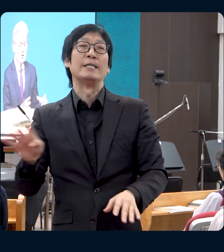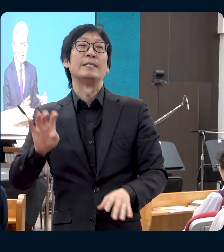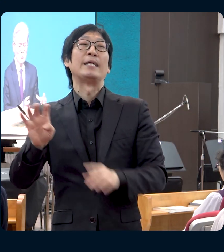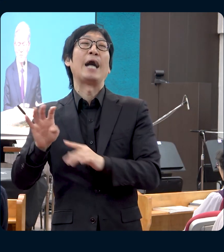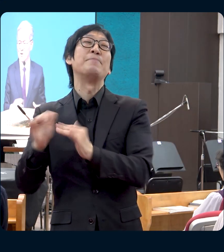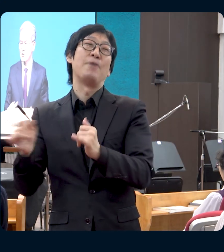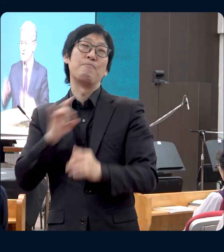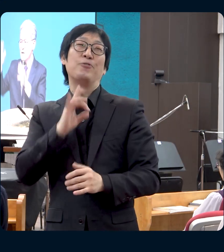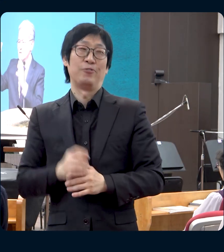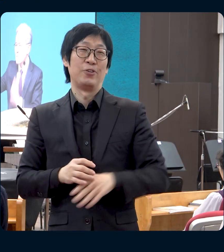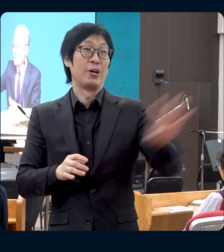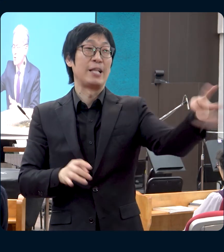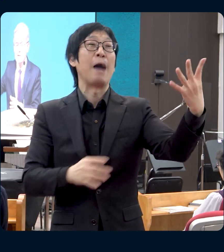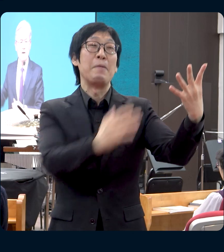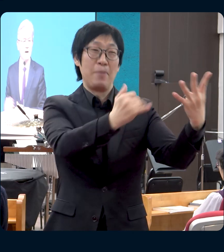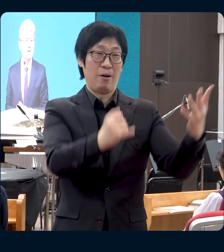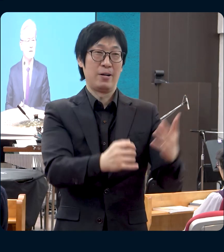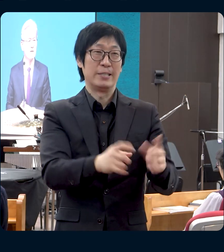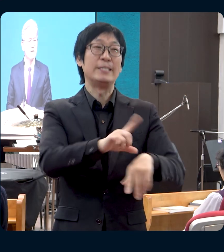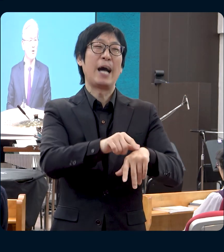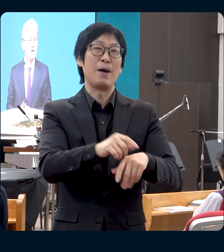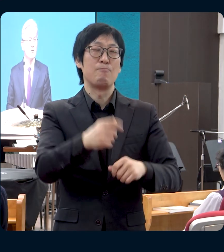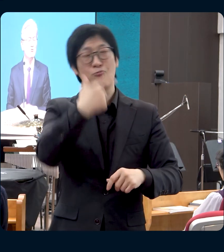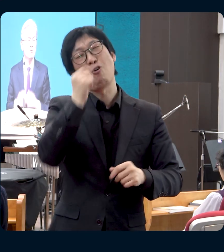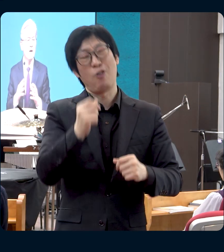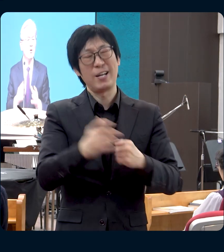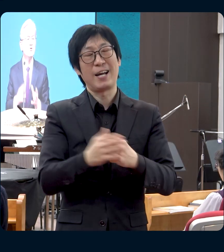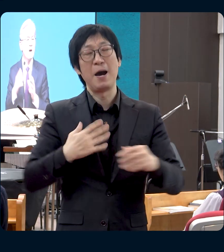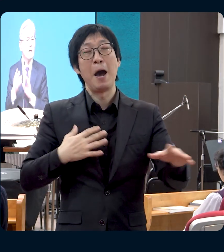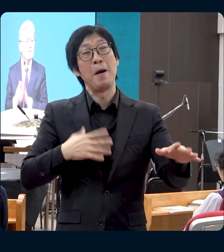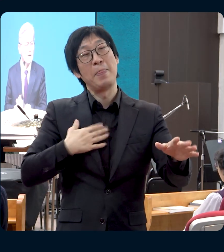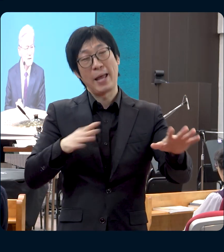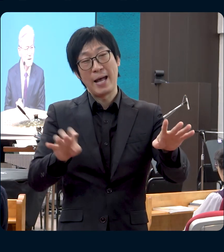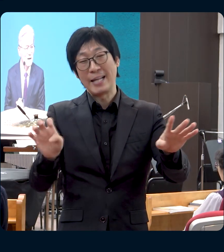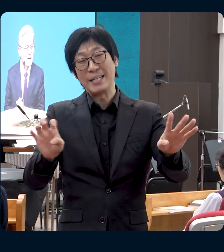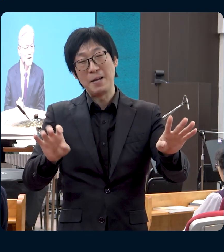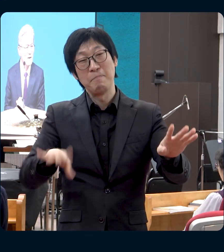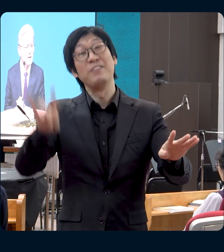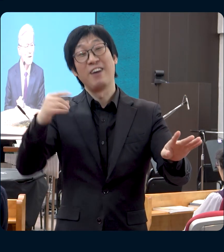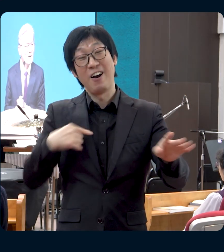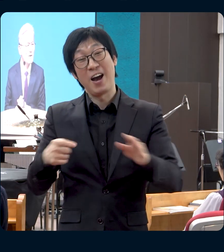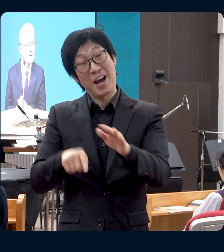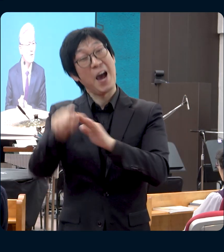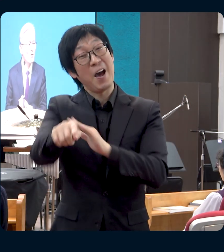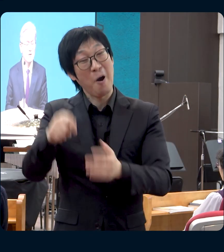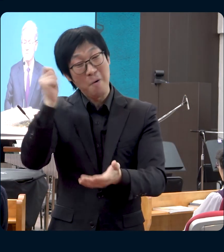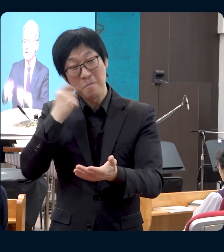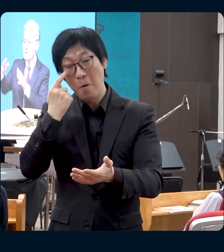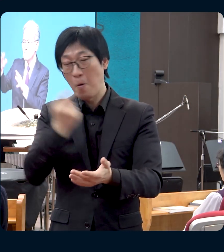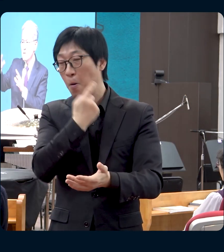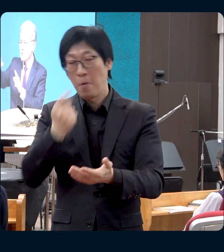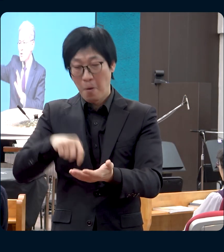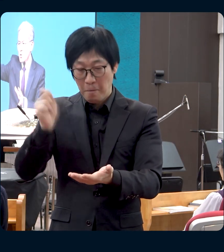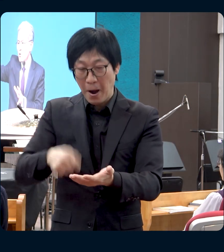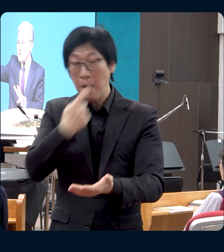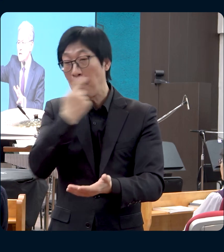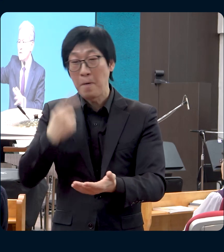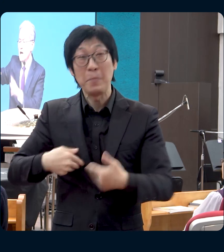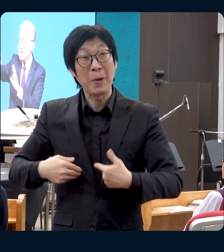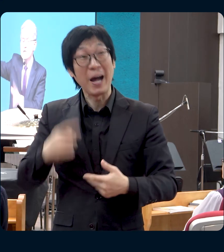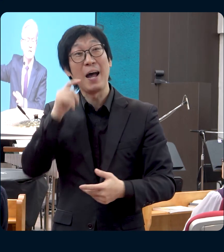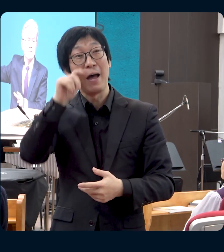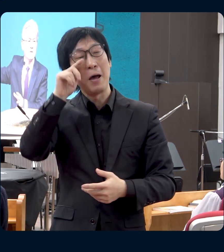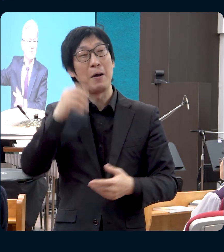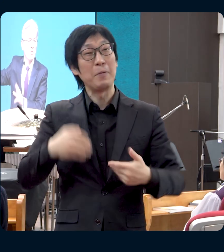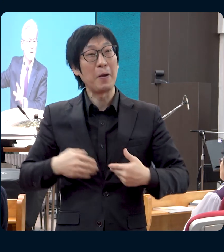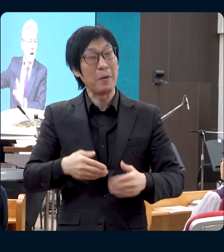40명이고 여기는 400명이니까 그러니까 우리가 먼저 하면 안 되겠느냐. 어차피 여기 오래 걸리니까